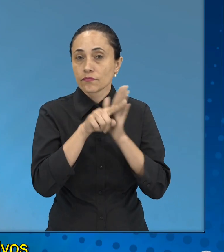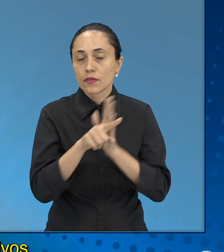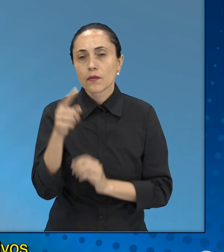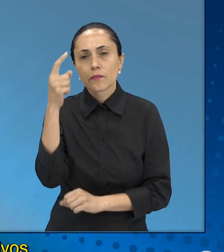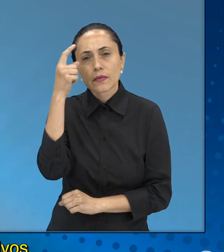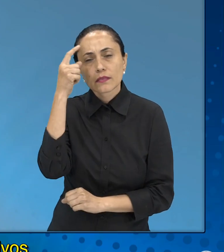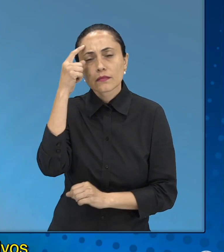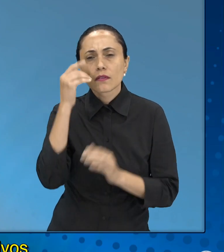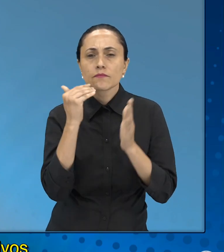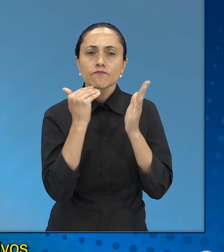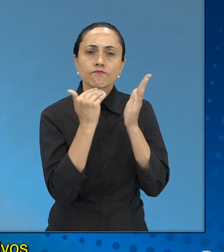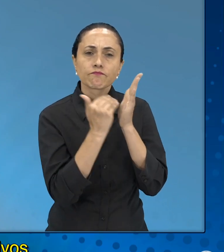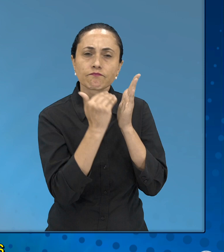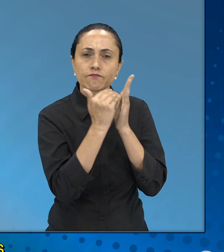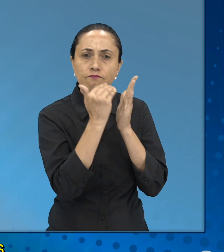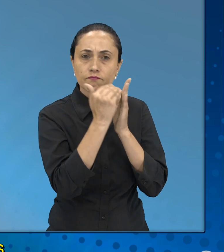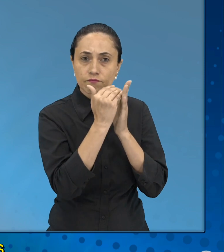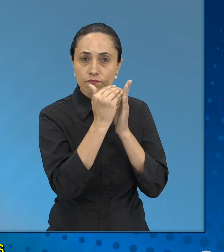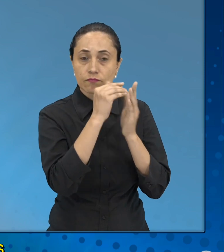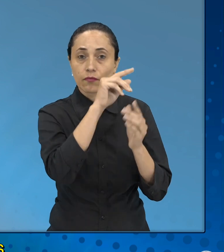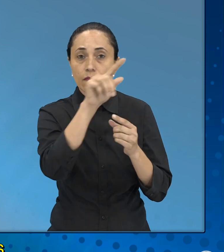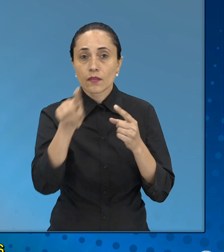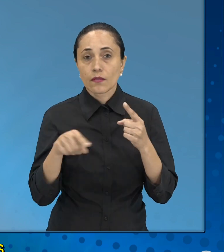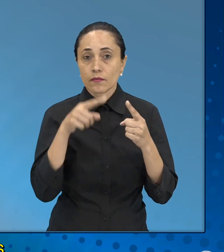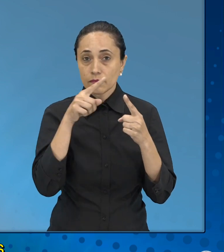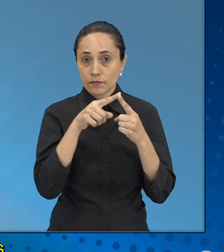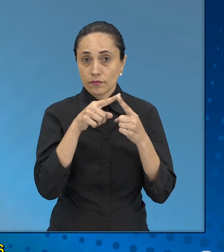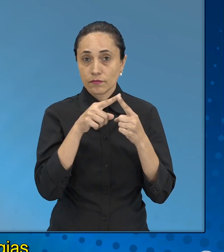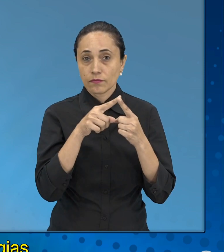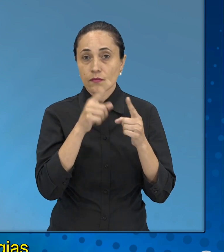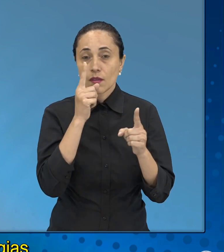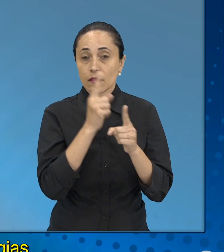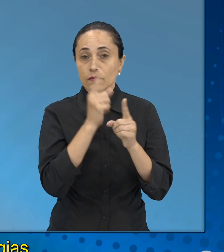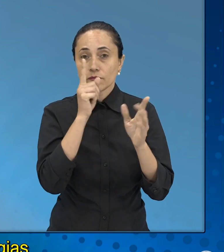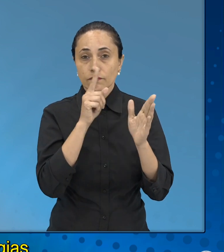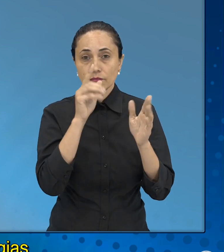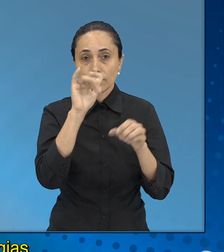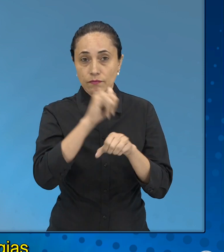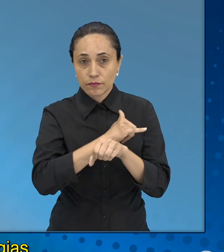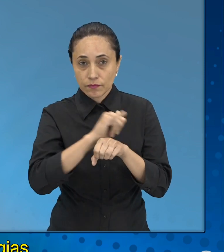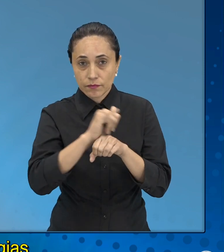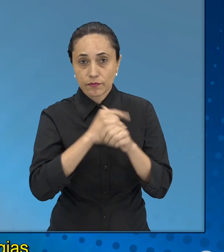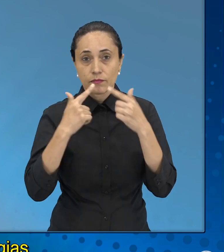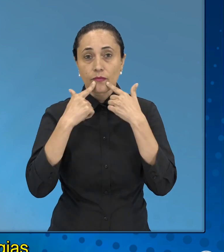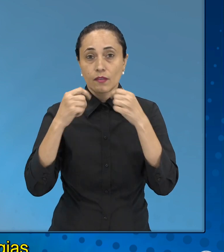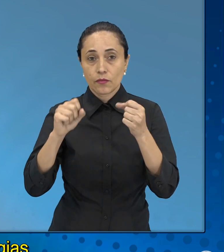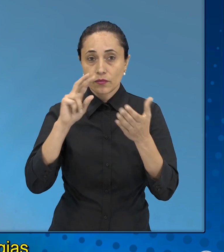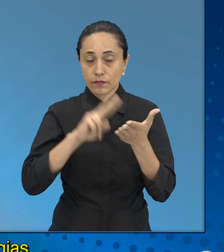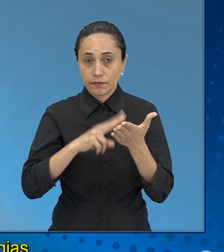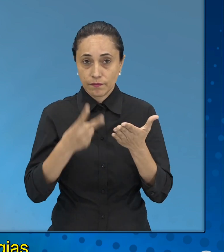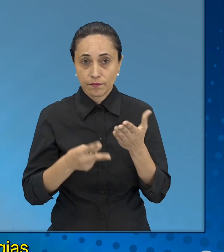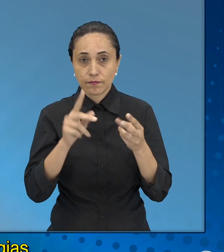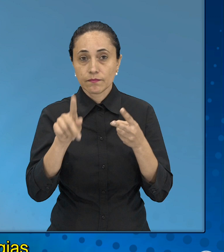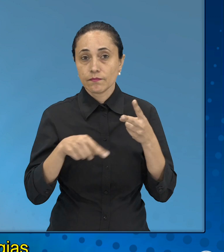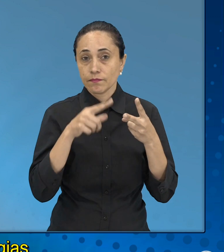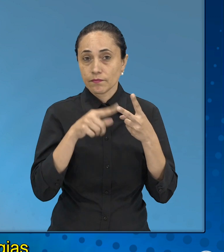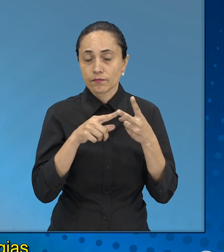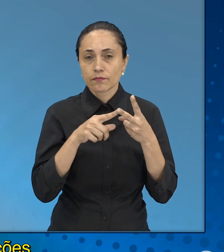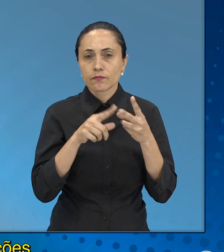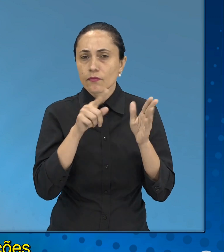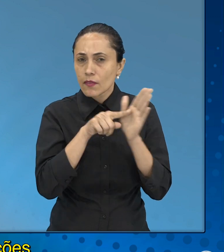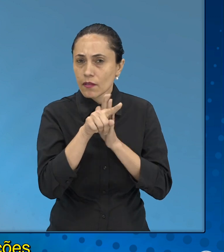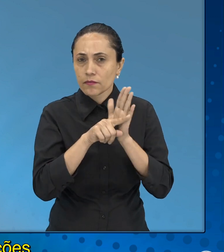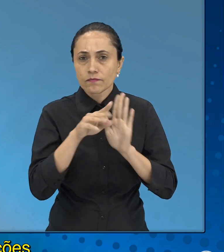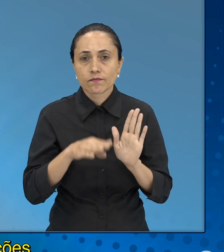Quanto aos objetivos desta pesquisa, foram traçados da seguinte maneira: identificar estratégias linguísticas e